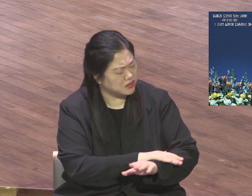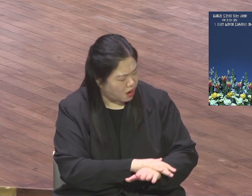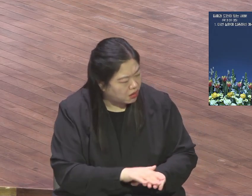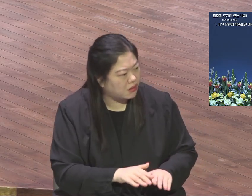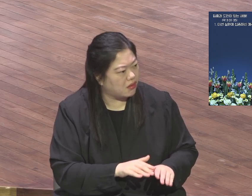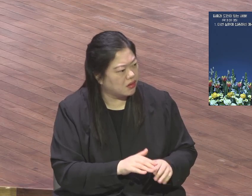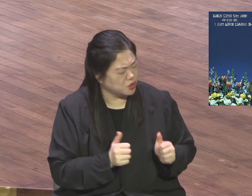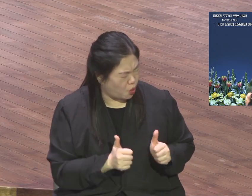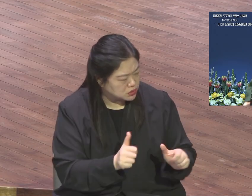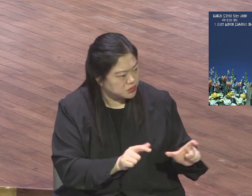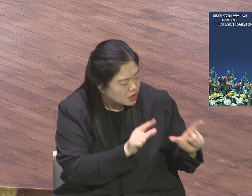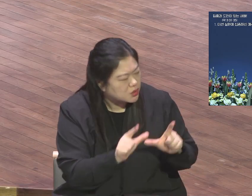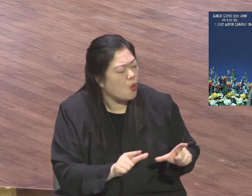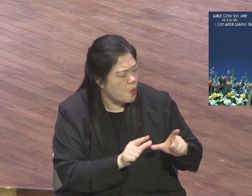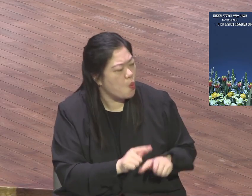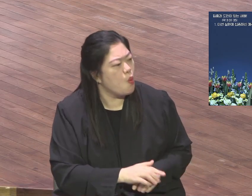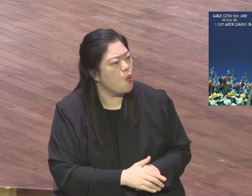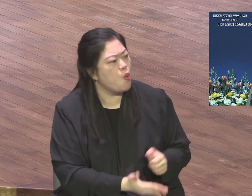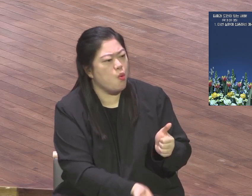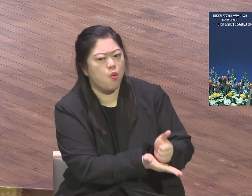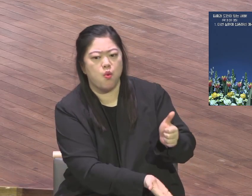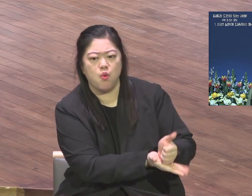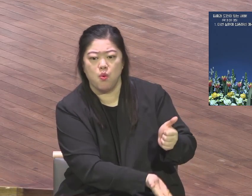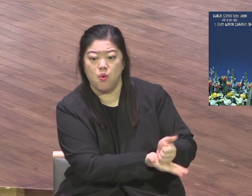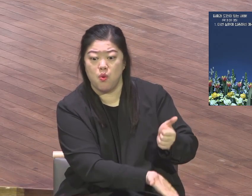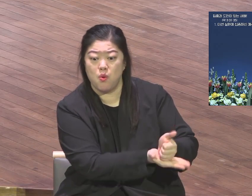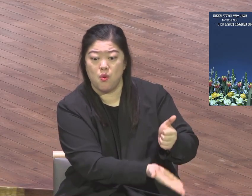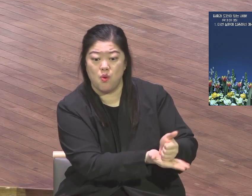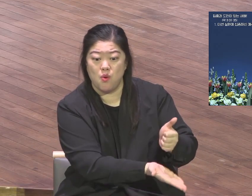칭찬하지요. 열심히 미쳐가지고 일을 하면요.